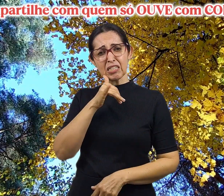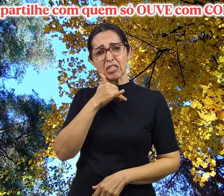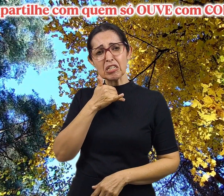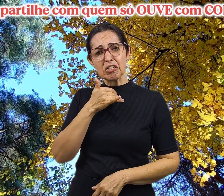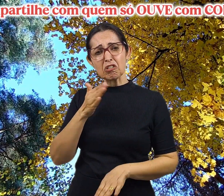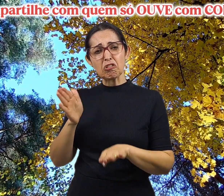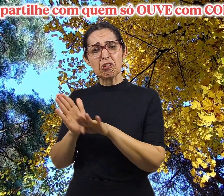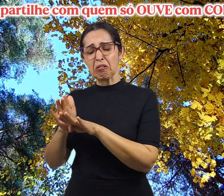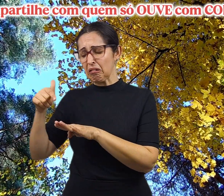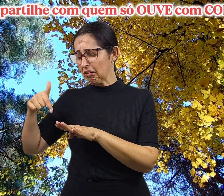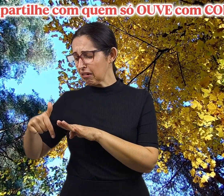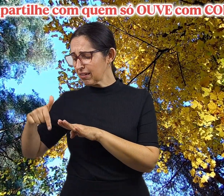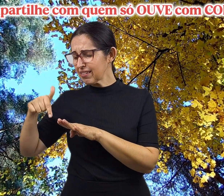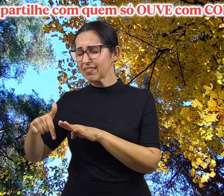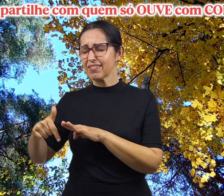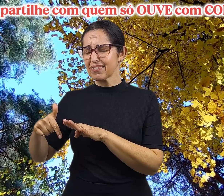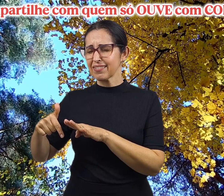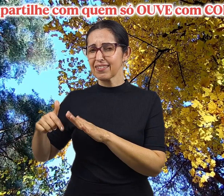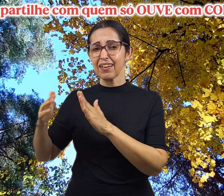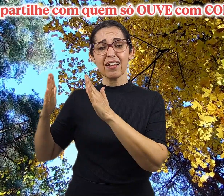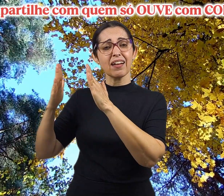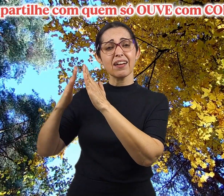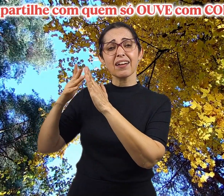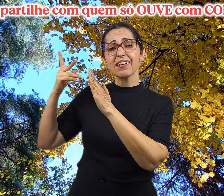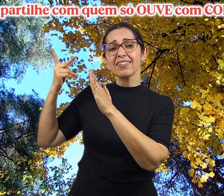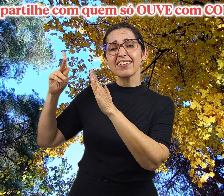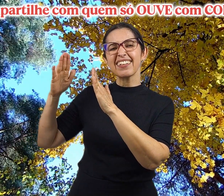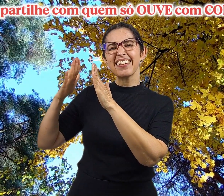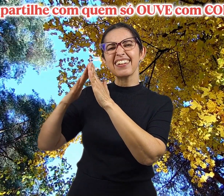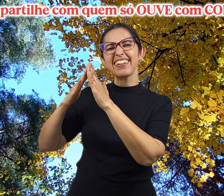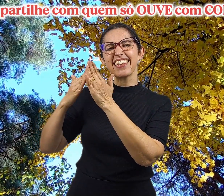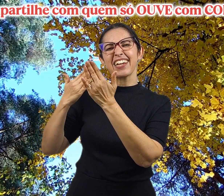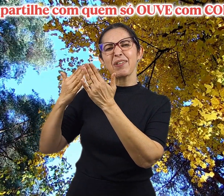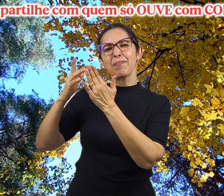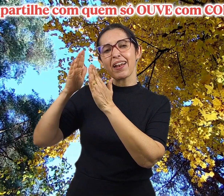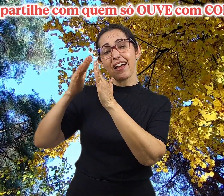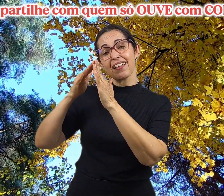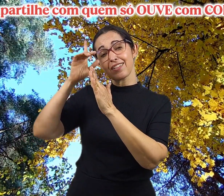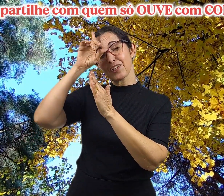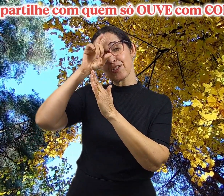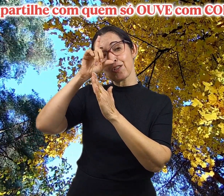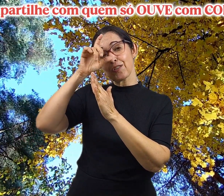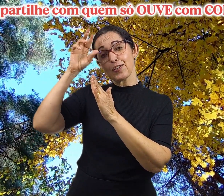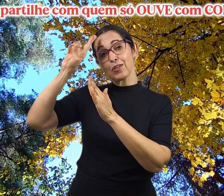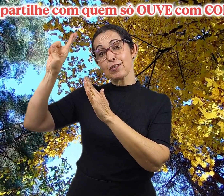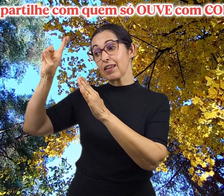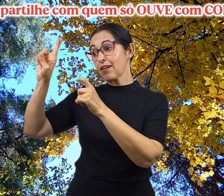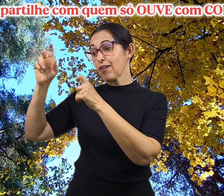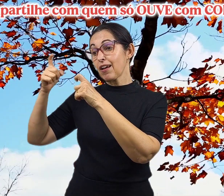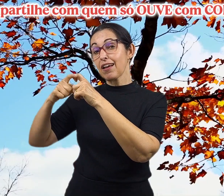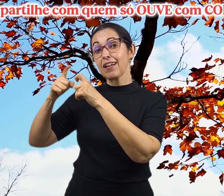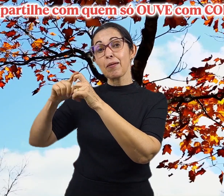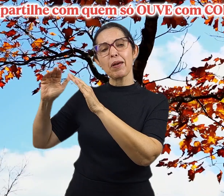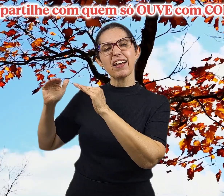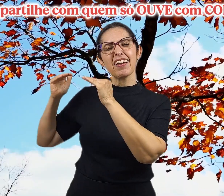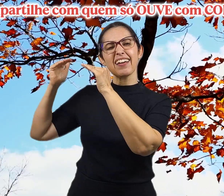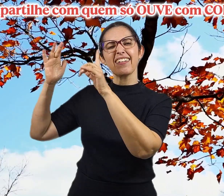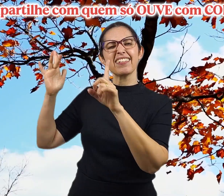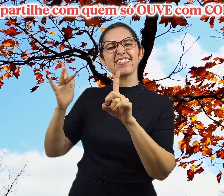triste. Hoje a casa de Deus é um hospital, e o Senhor é o médico dos médicos. Ele vai curar a sua alma. O Senhor